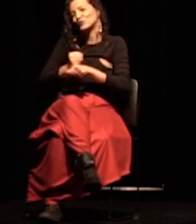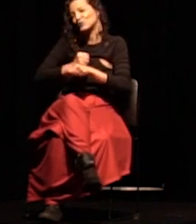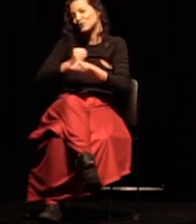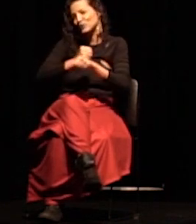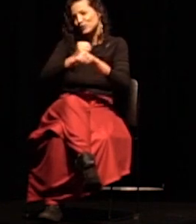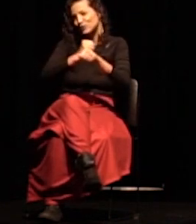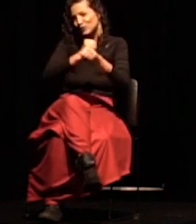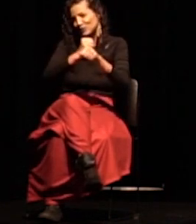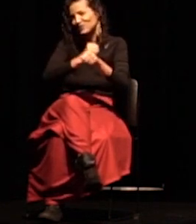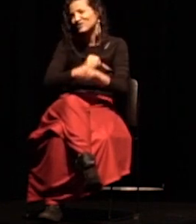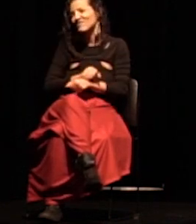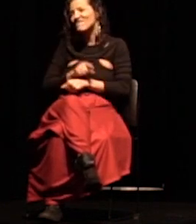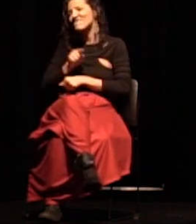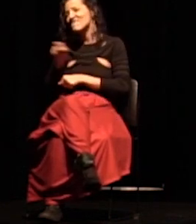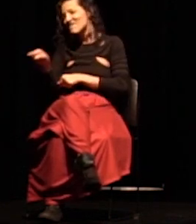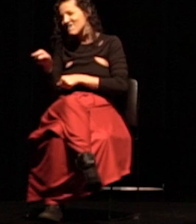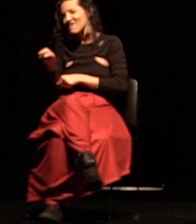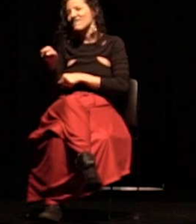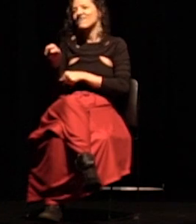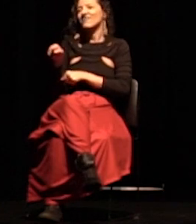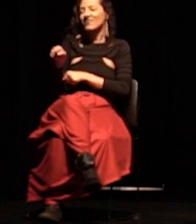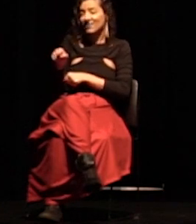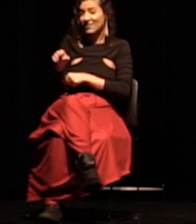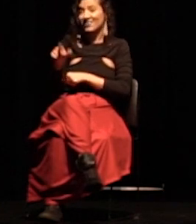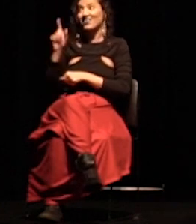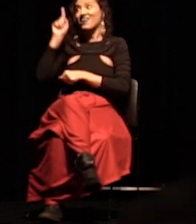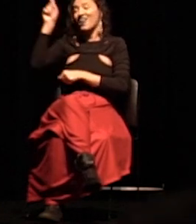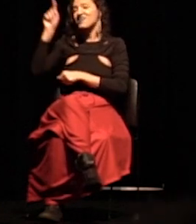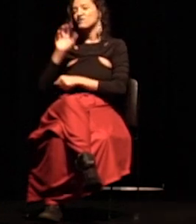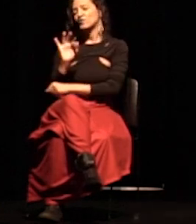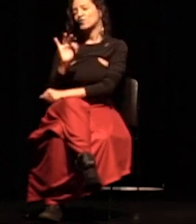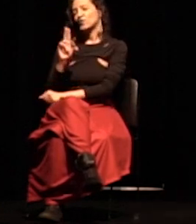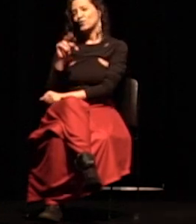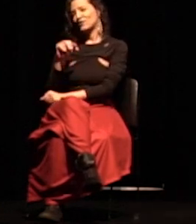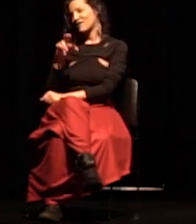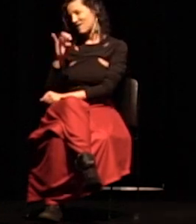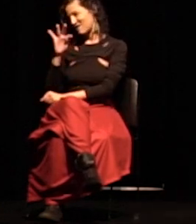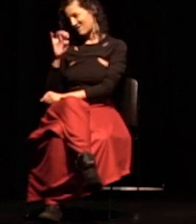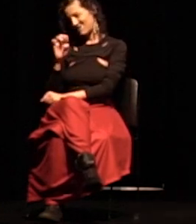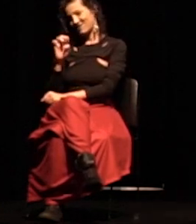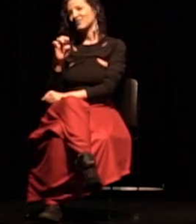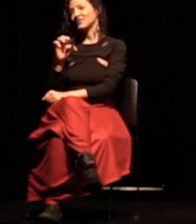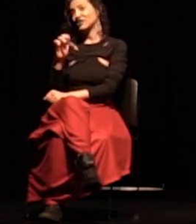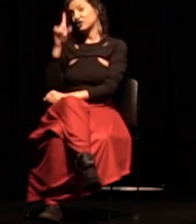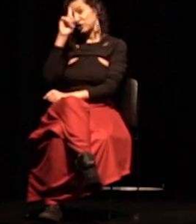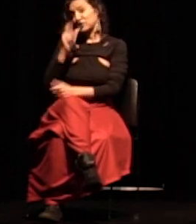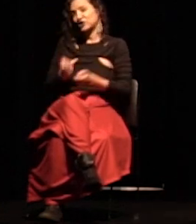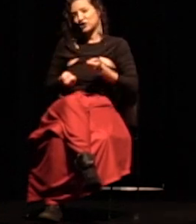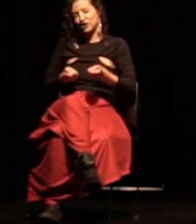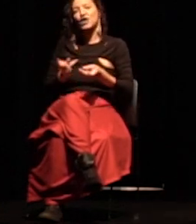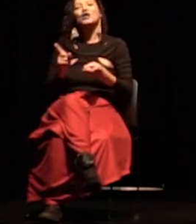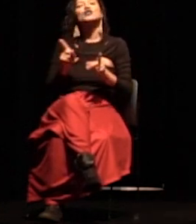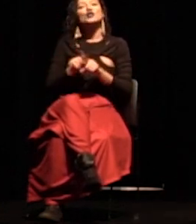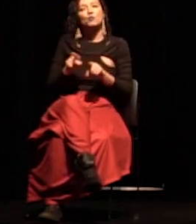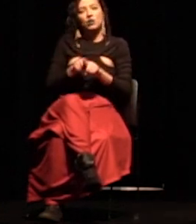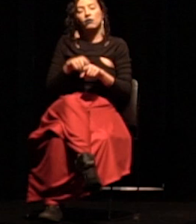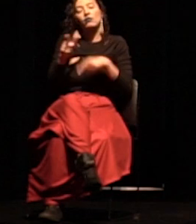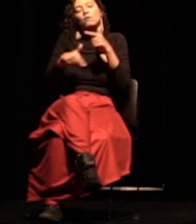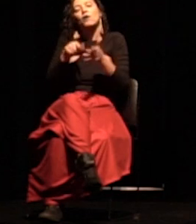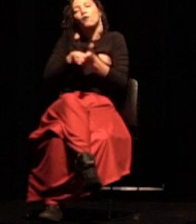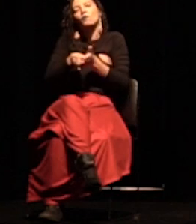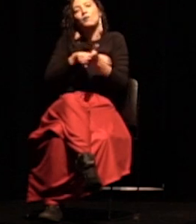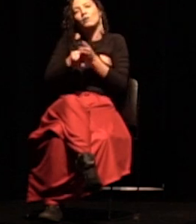enquanto ela dirigia a Funarte, e trabalhou como pesquisadora na